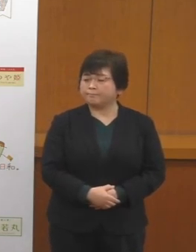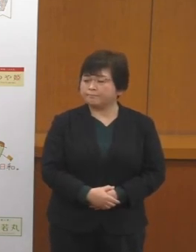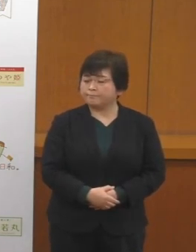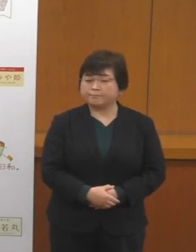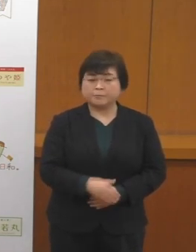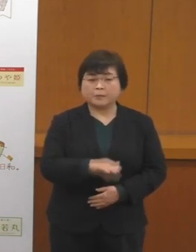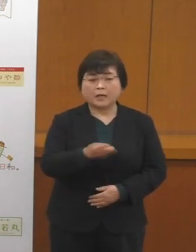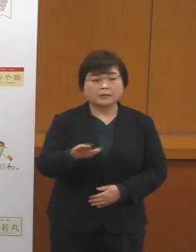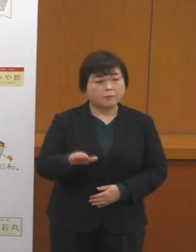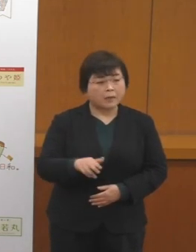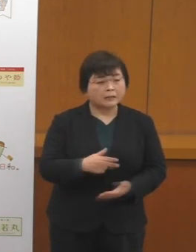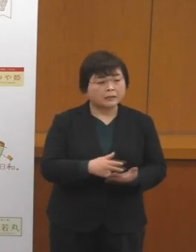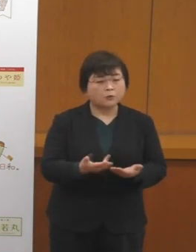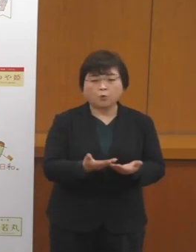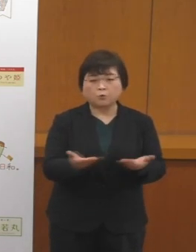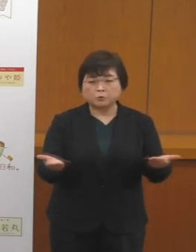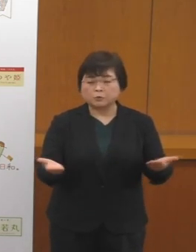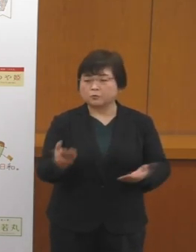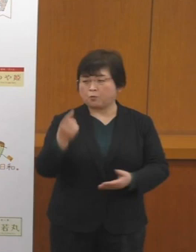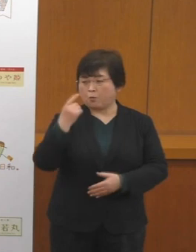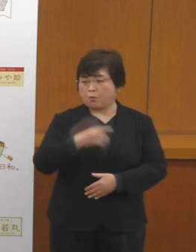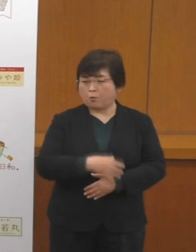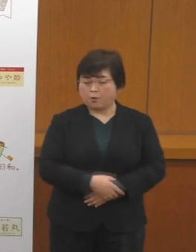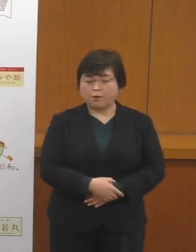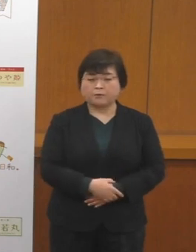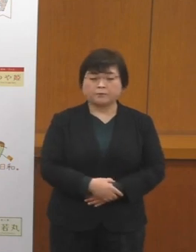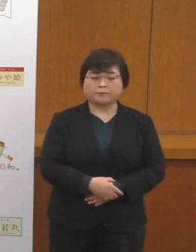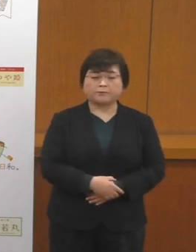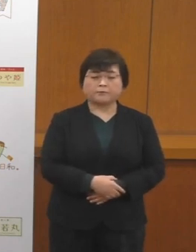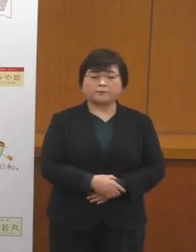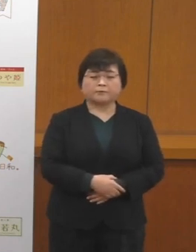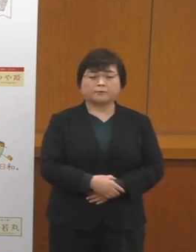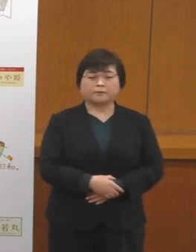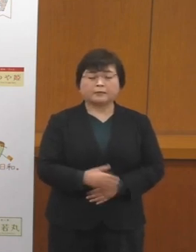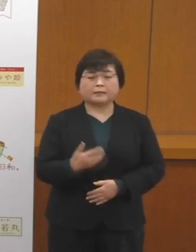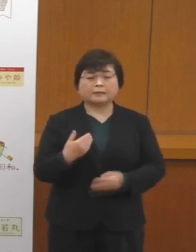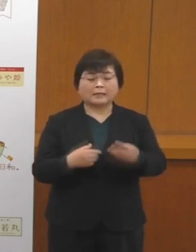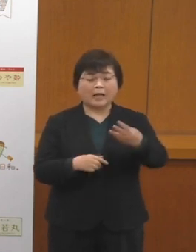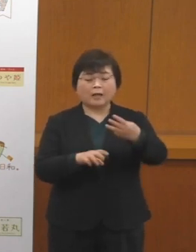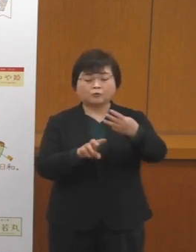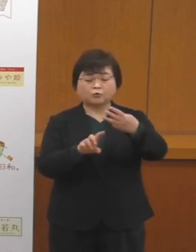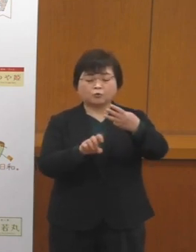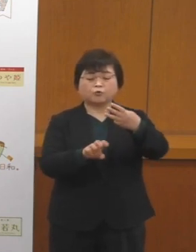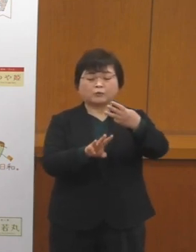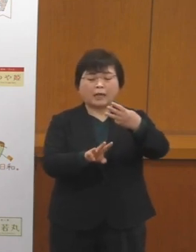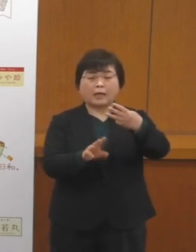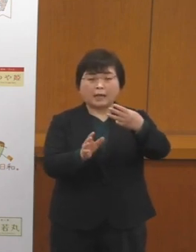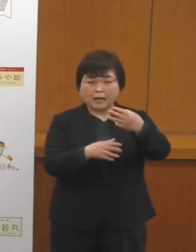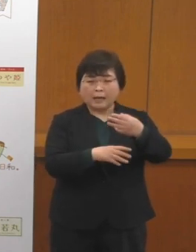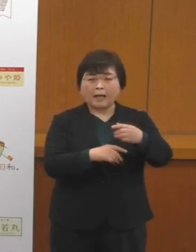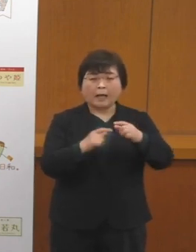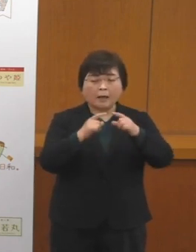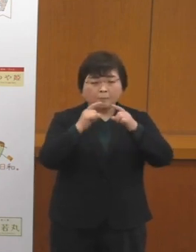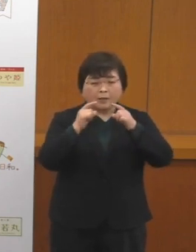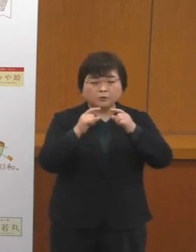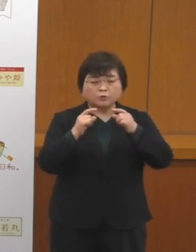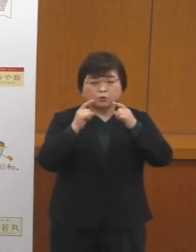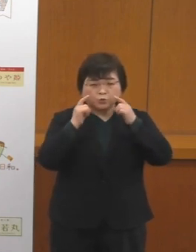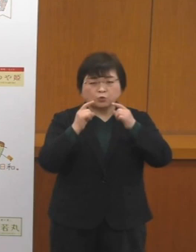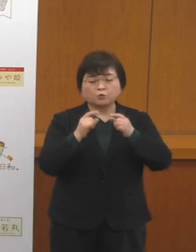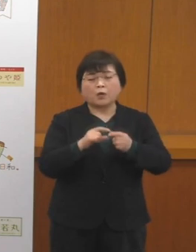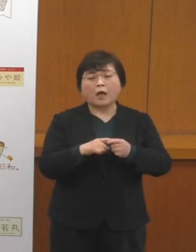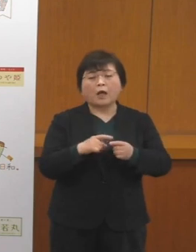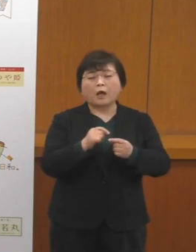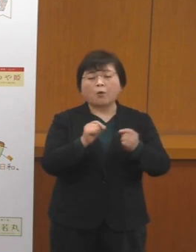皆様のお手元にも資料あるかと思いますけれども去る3月13日からマスクの